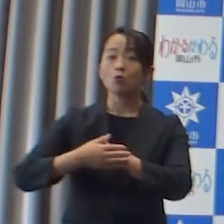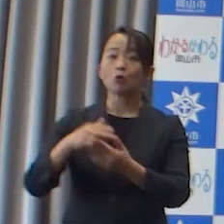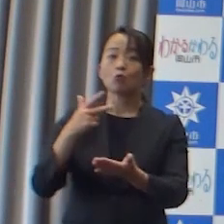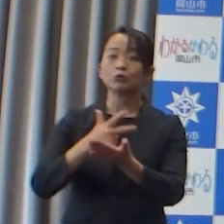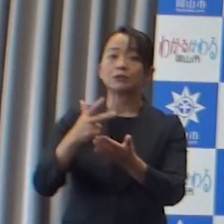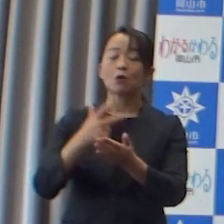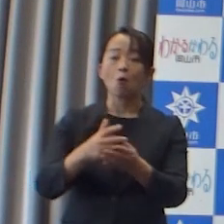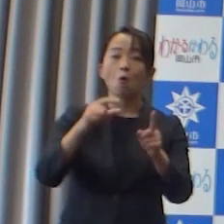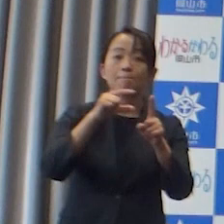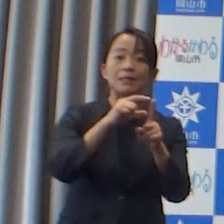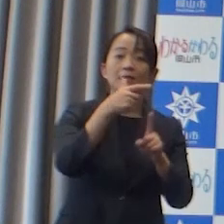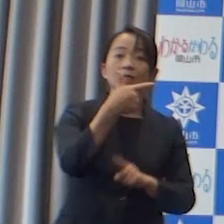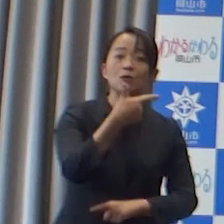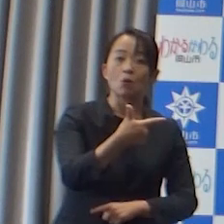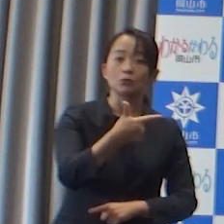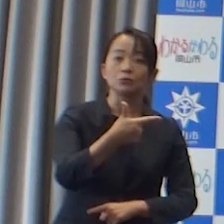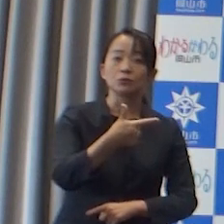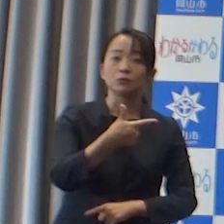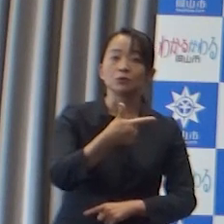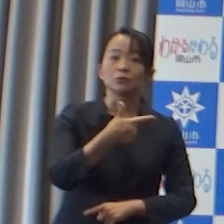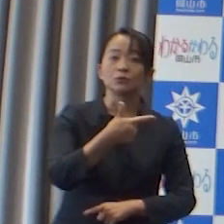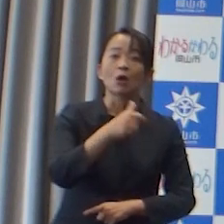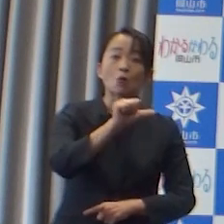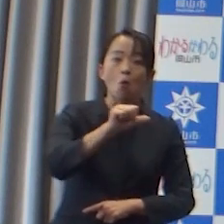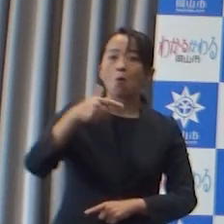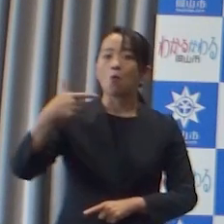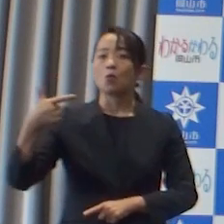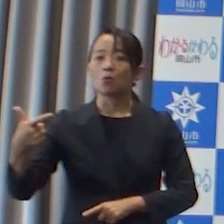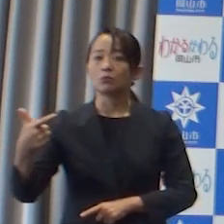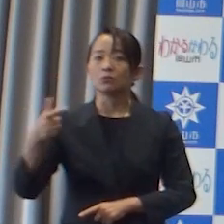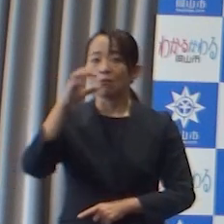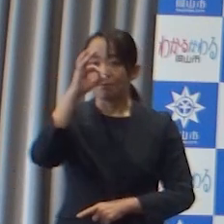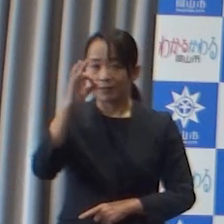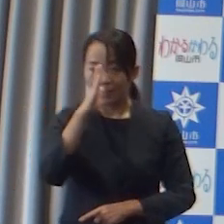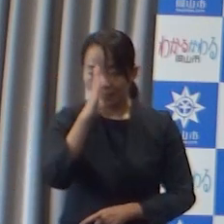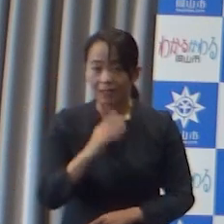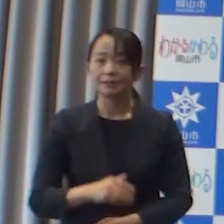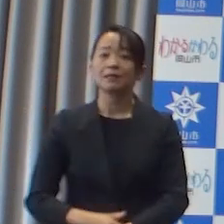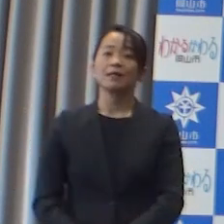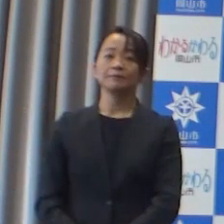ページから6ページをご覧いただきたいと思います。